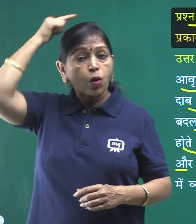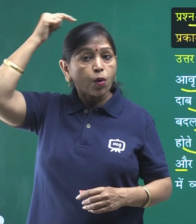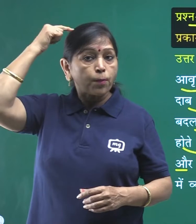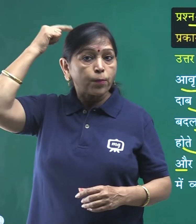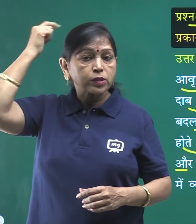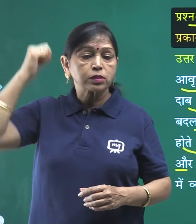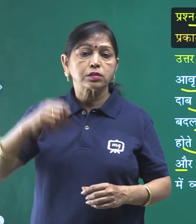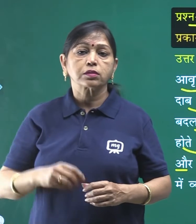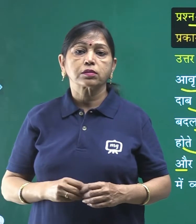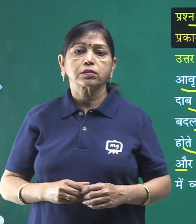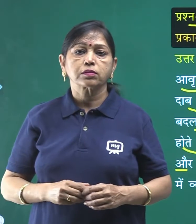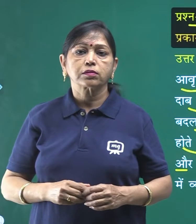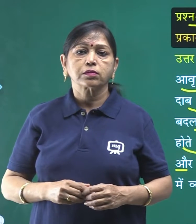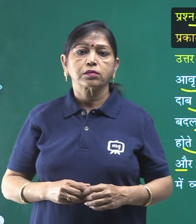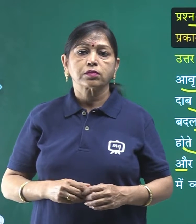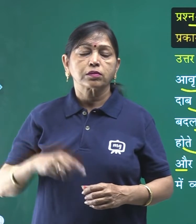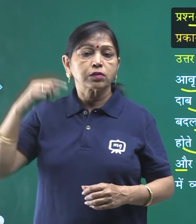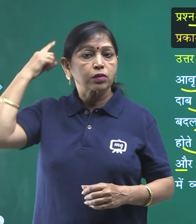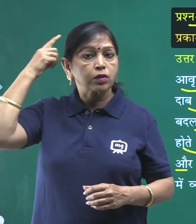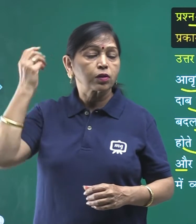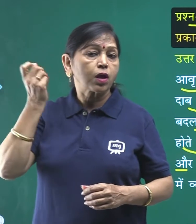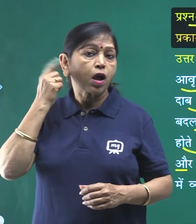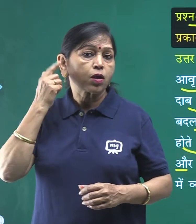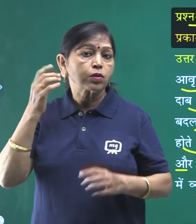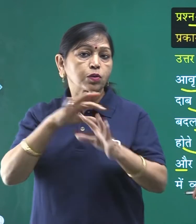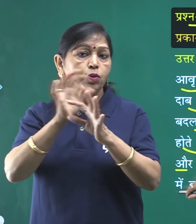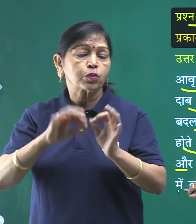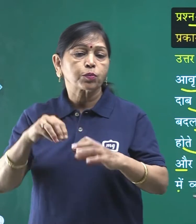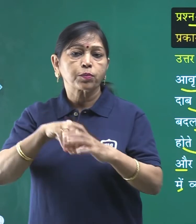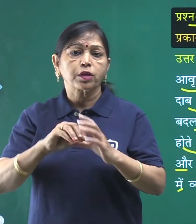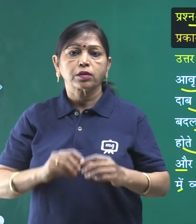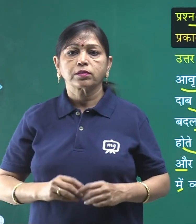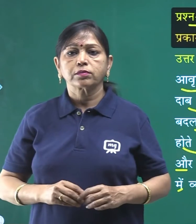मस्तिष्क इनकी ध्वनि के रूप में